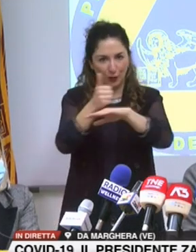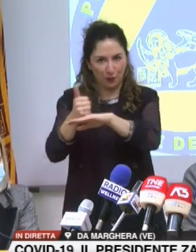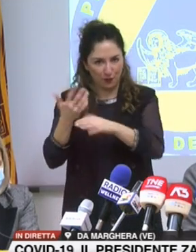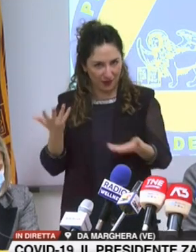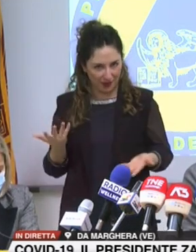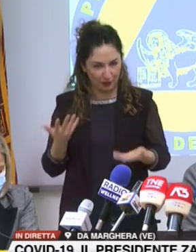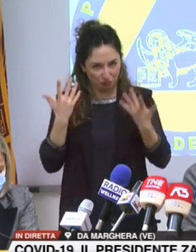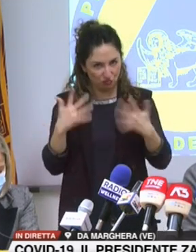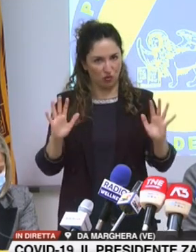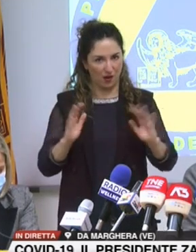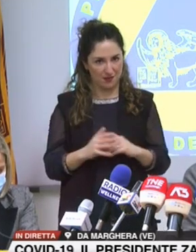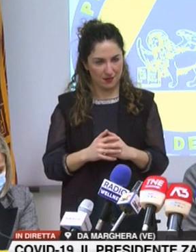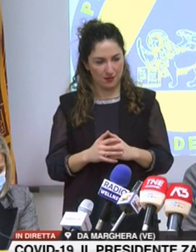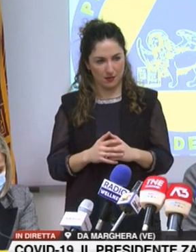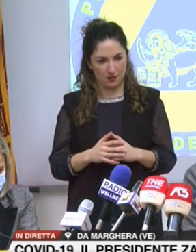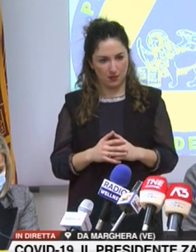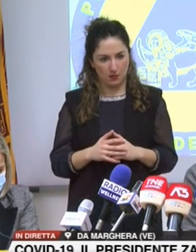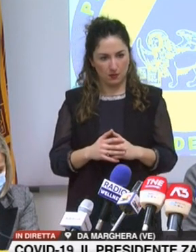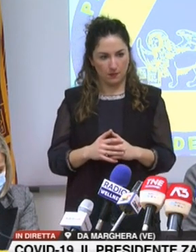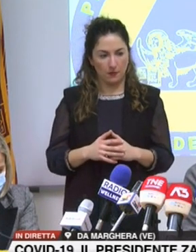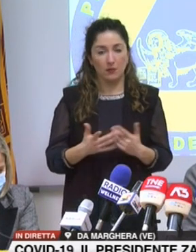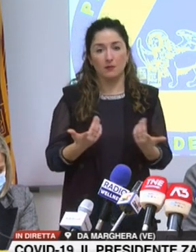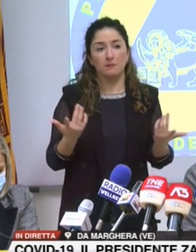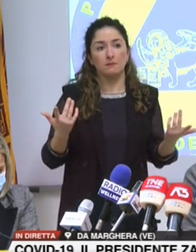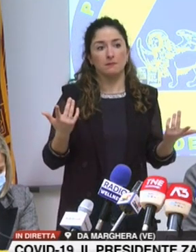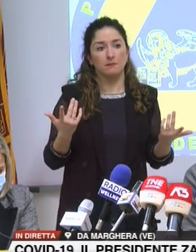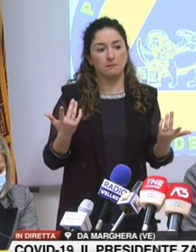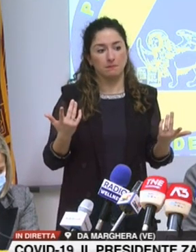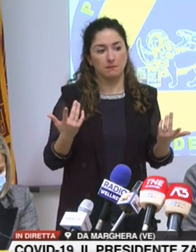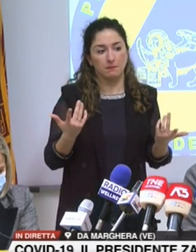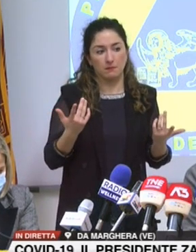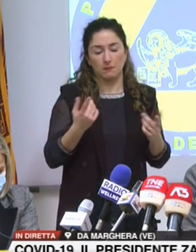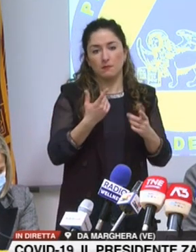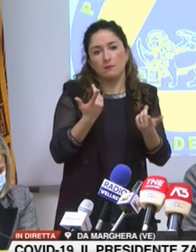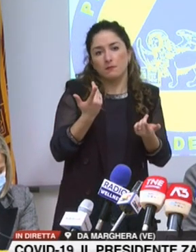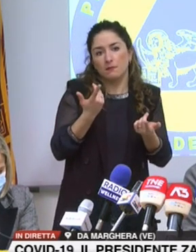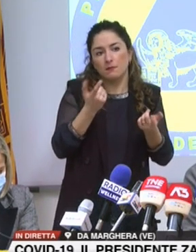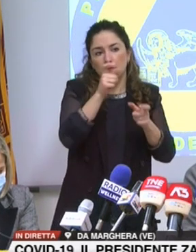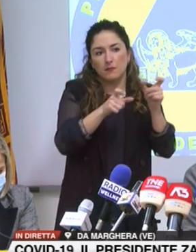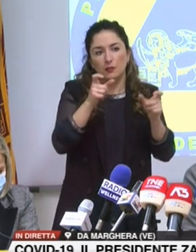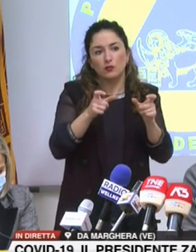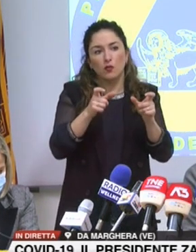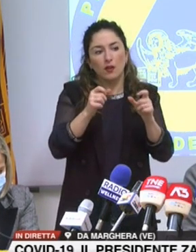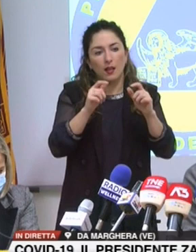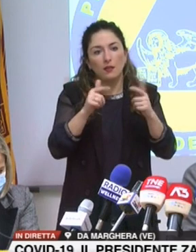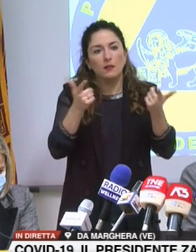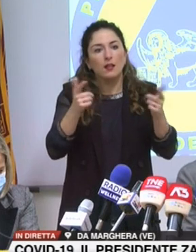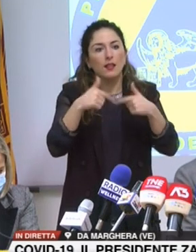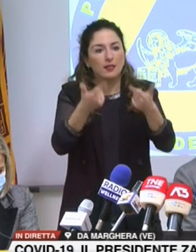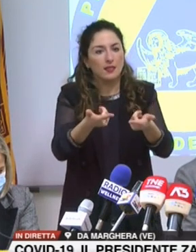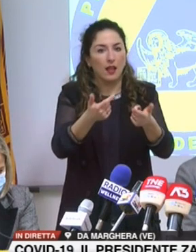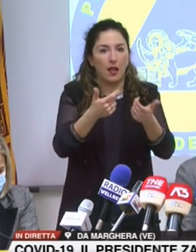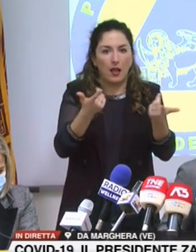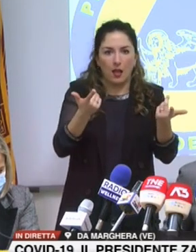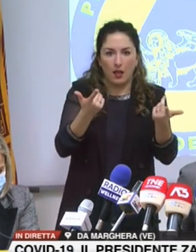quindi direi che sono gli uomini poi che fanno la differenza, no? In positivo e in negativo. Abbiamo già avuto un'esperienza col governo